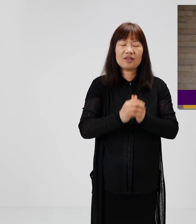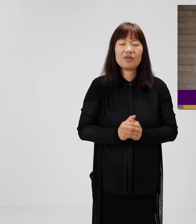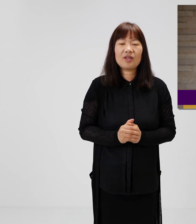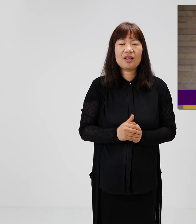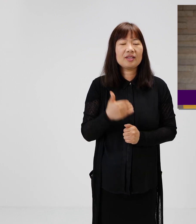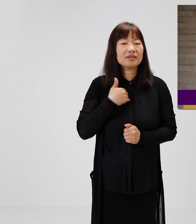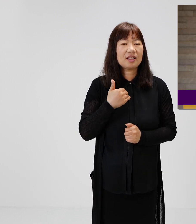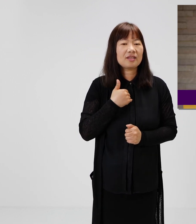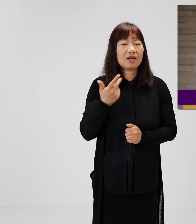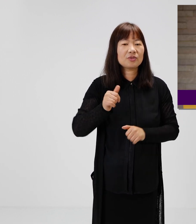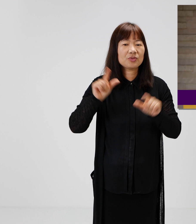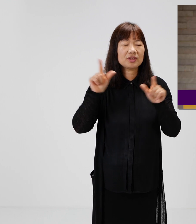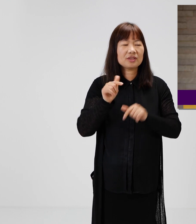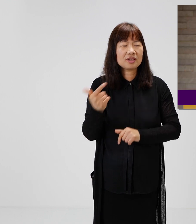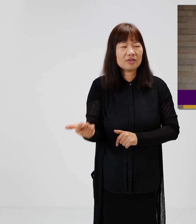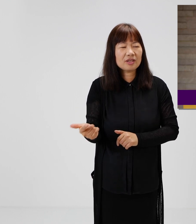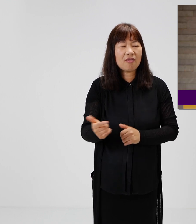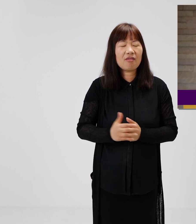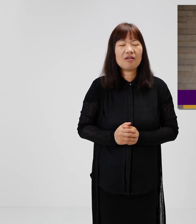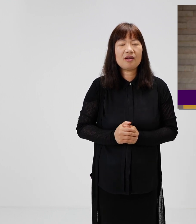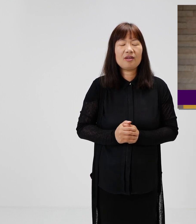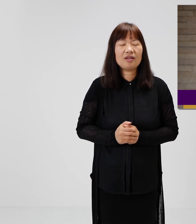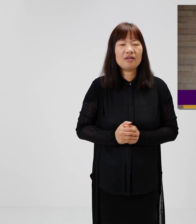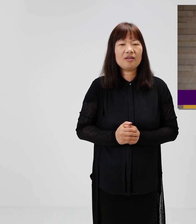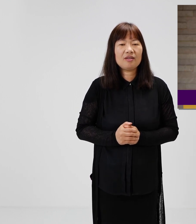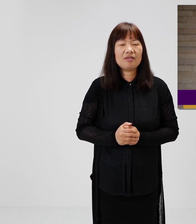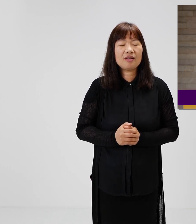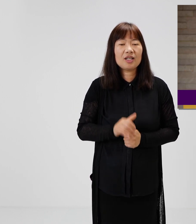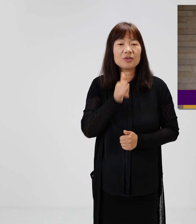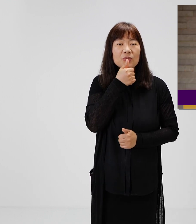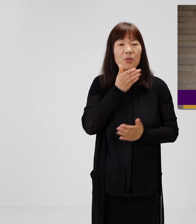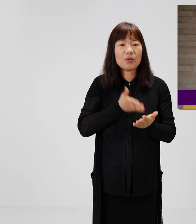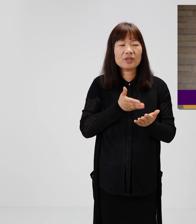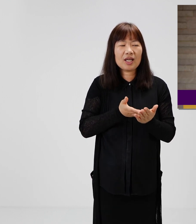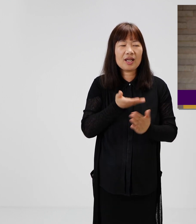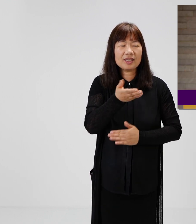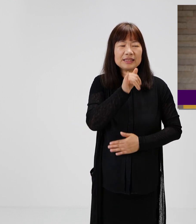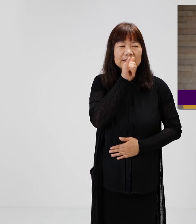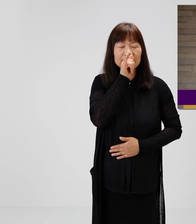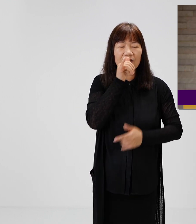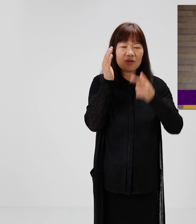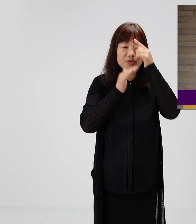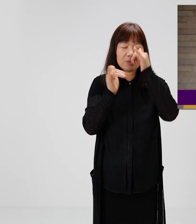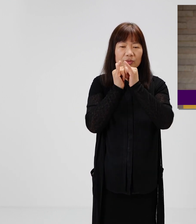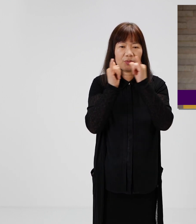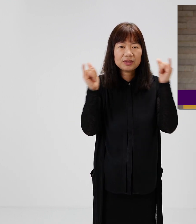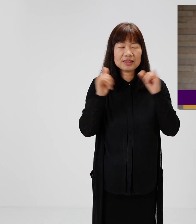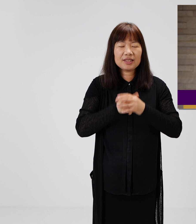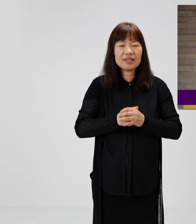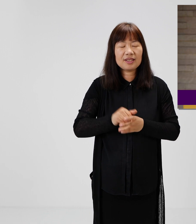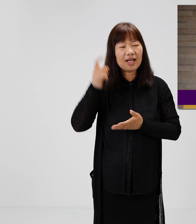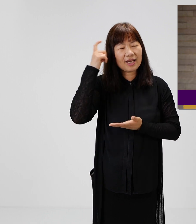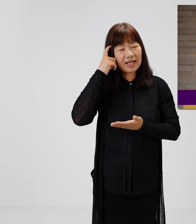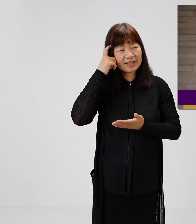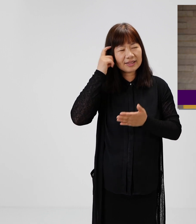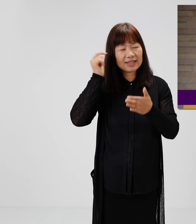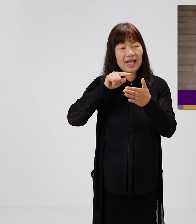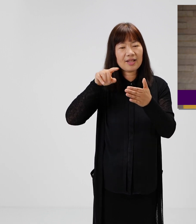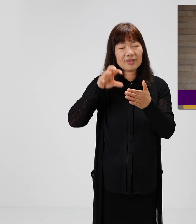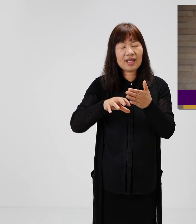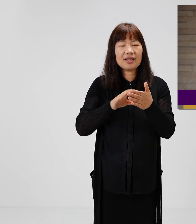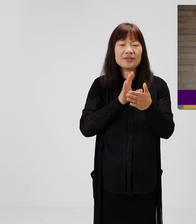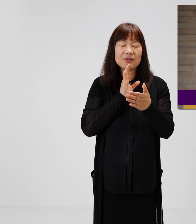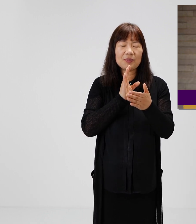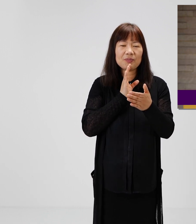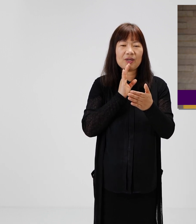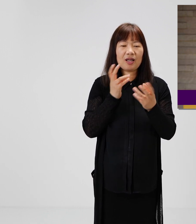제가 주일 저녁인가요? 그런 소개를 드렸죠. 성도들의 가치관에는